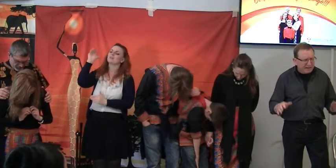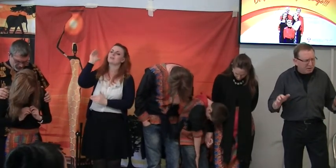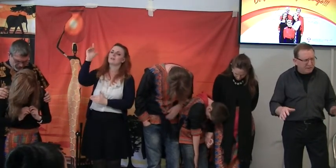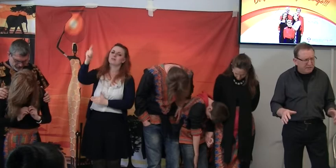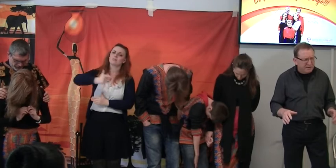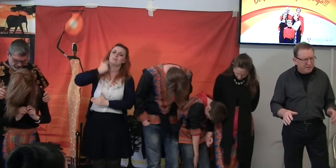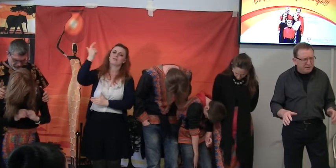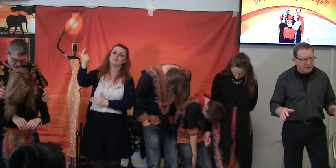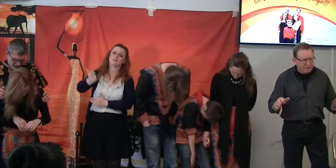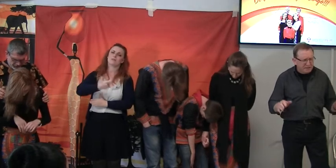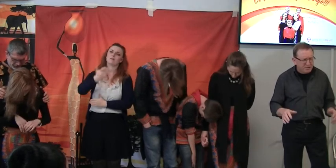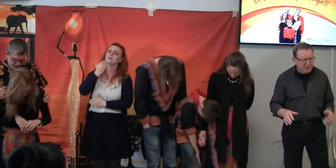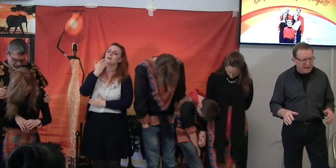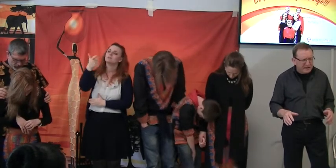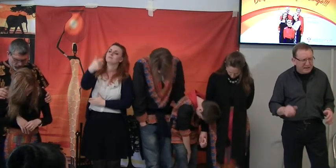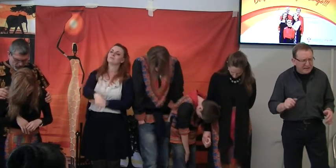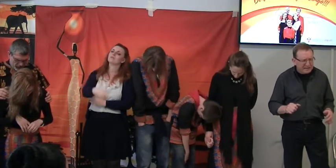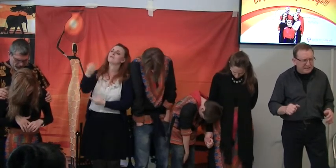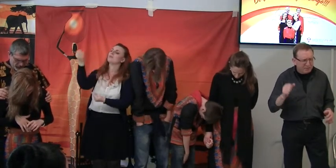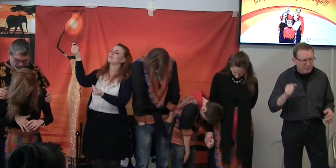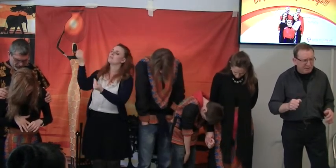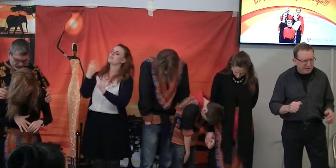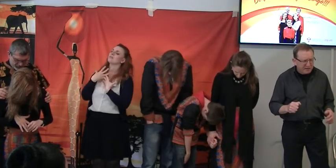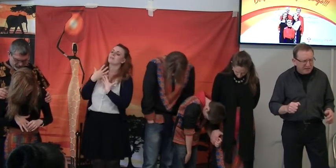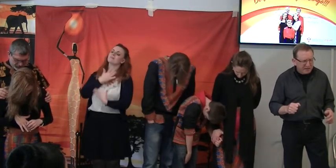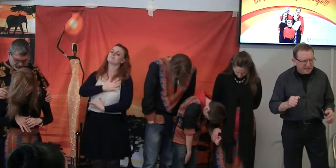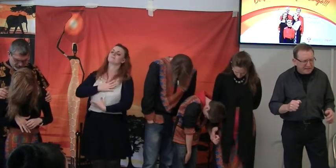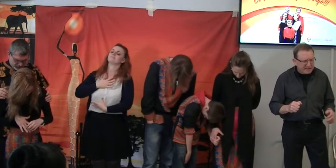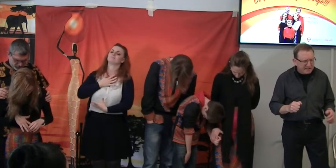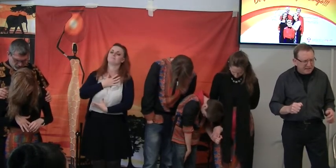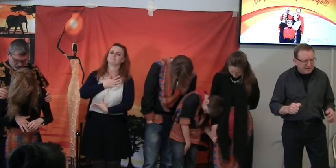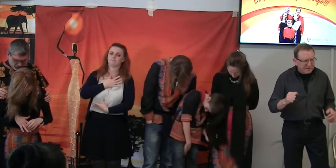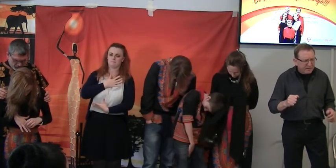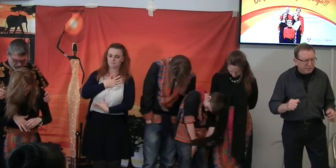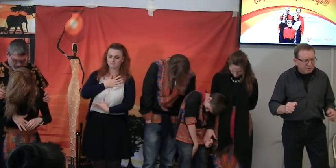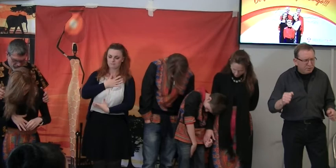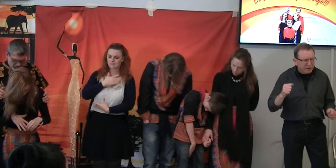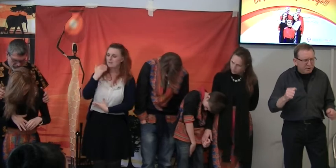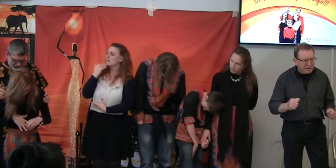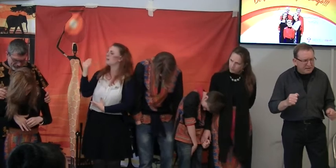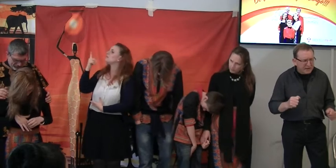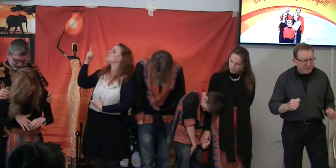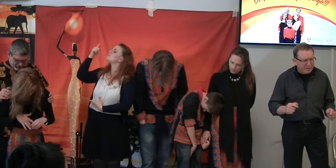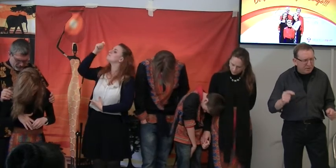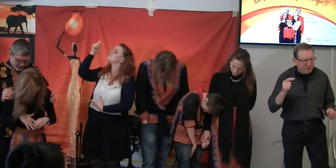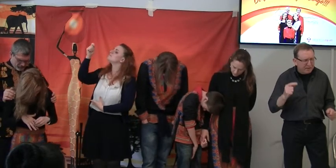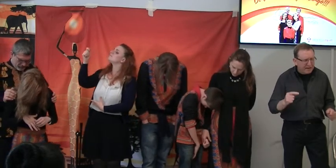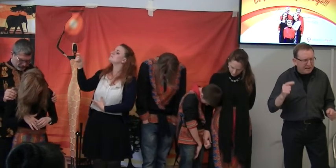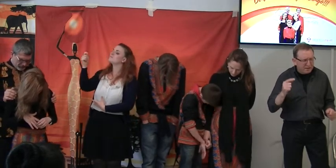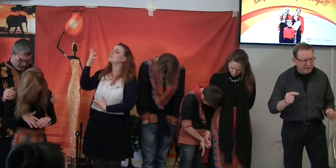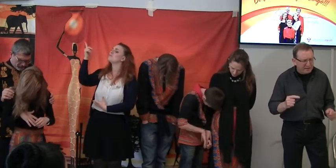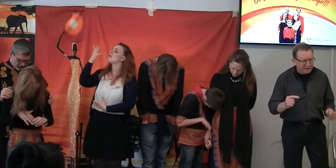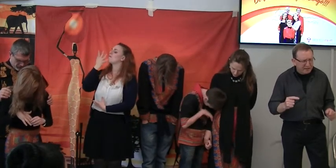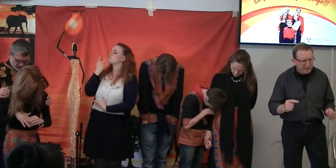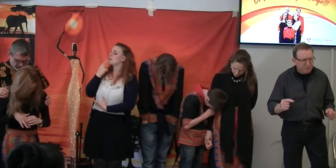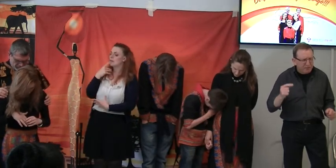grande, enorme benedizione di questa giornata. Grazie della tua gloria. Grazie del fatto che tu ci hai uniti insieme per glorificare e